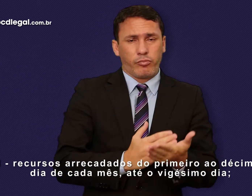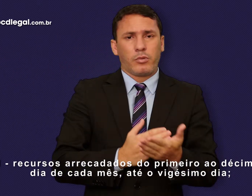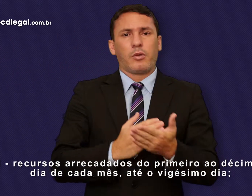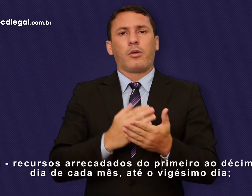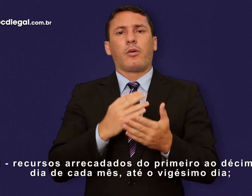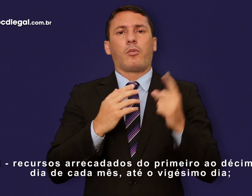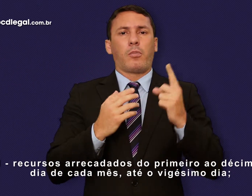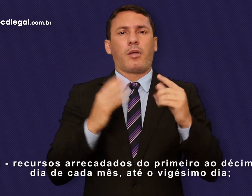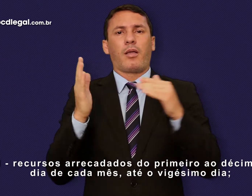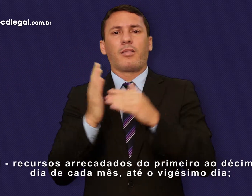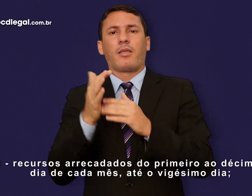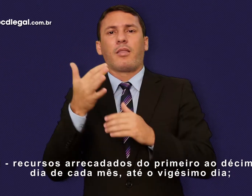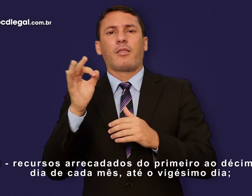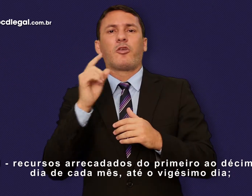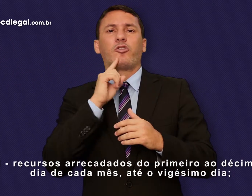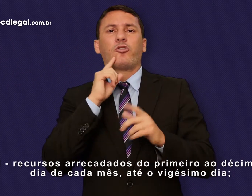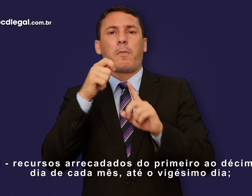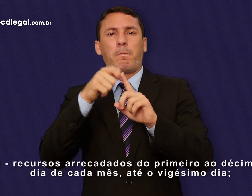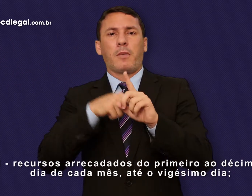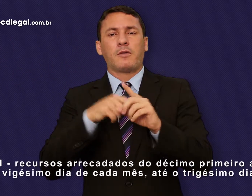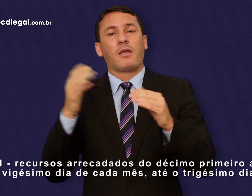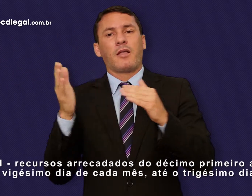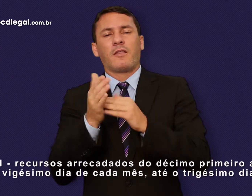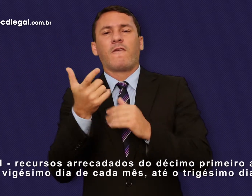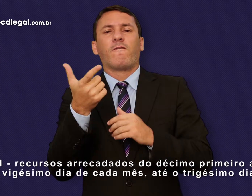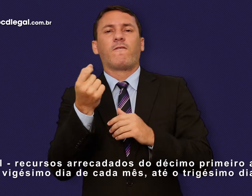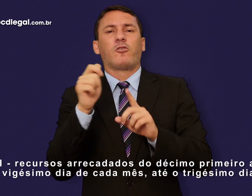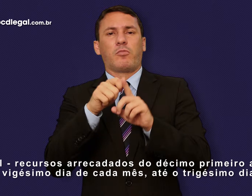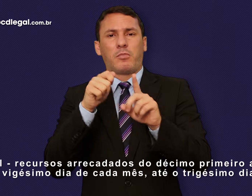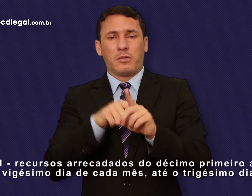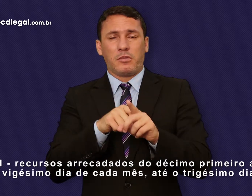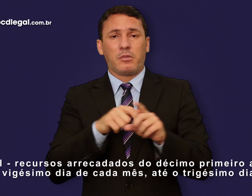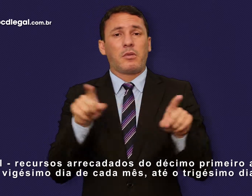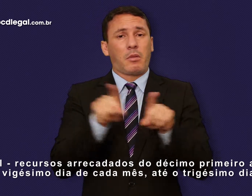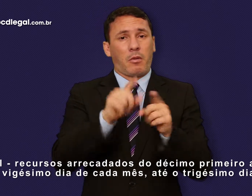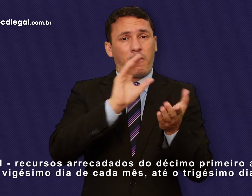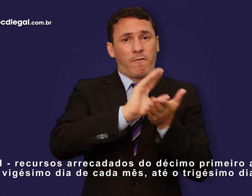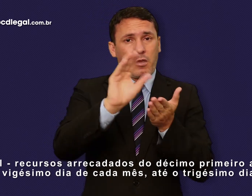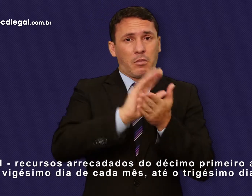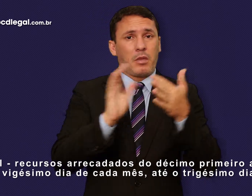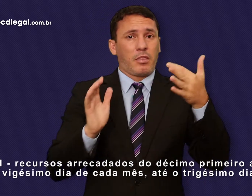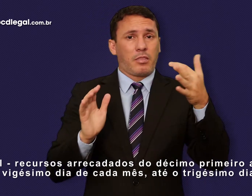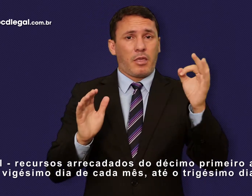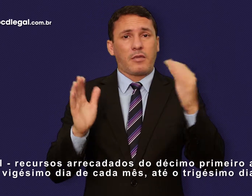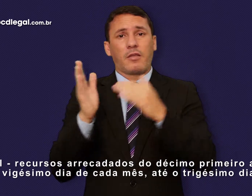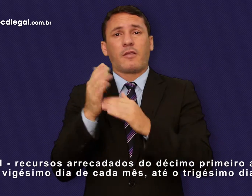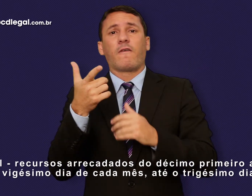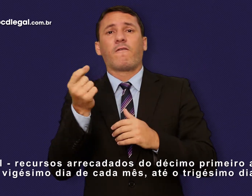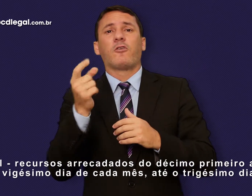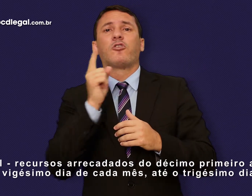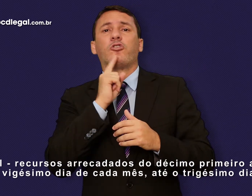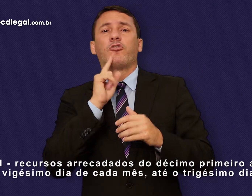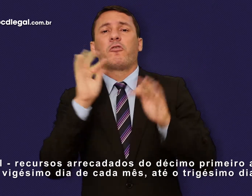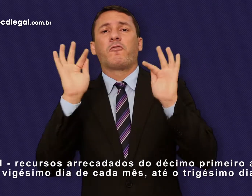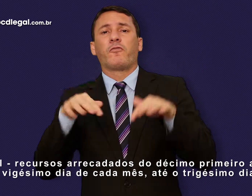dia de cada mês até o 20º dia. Recursos arrecadados do 11º ao 20º dia de cada mês até o